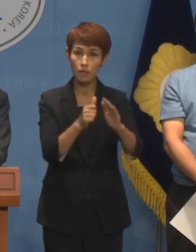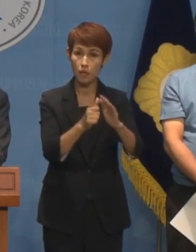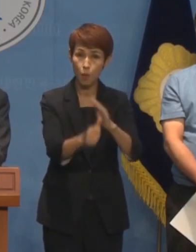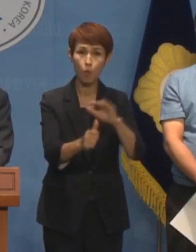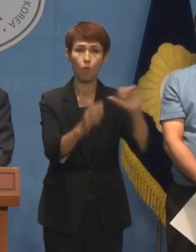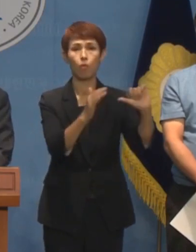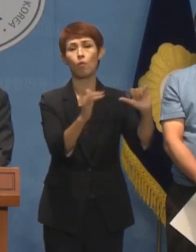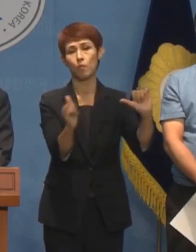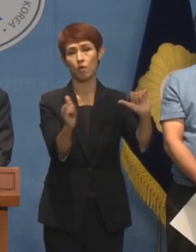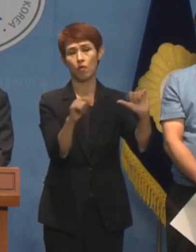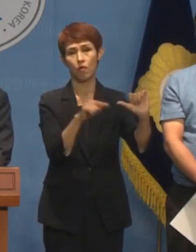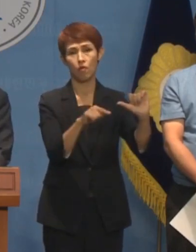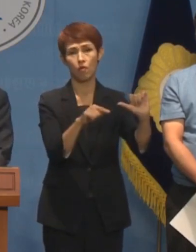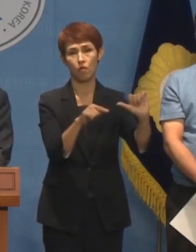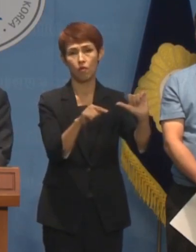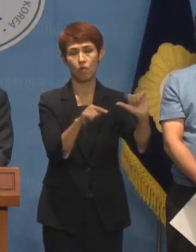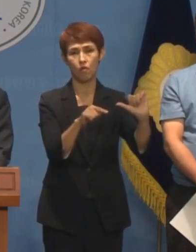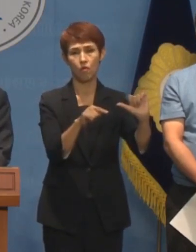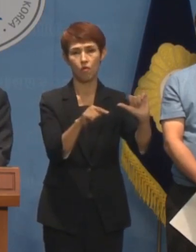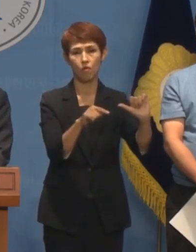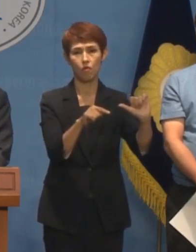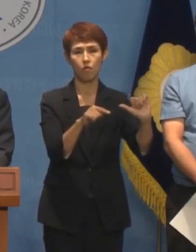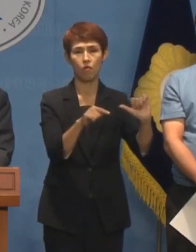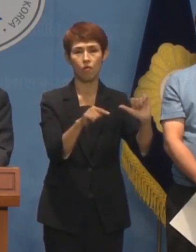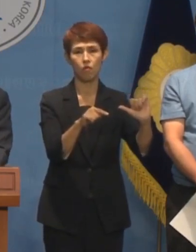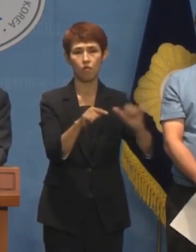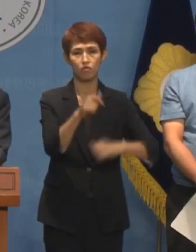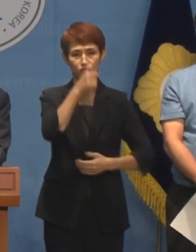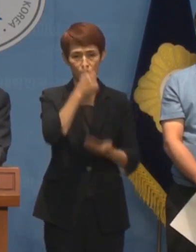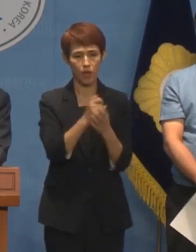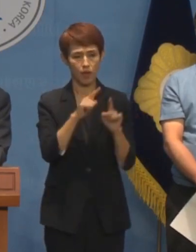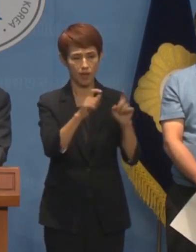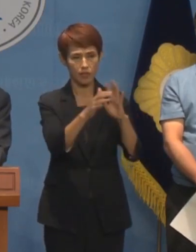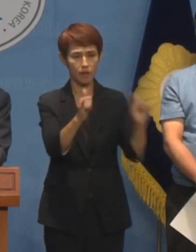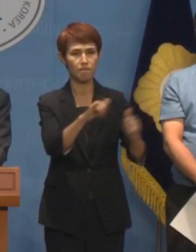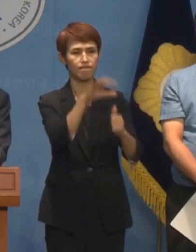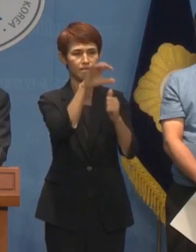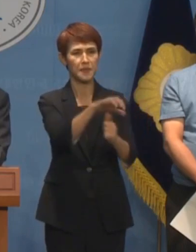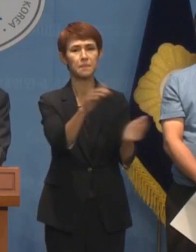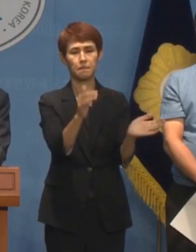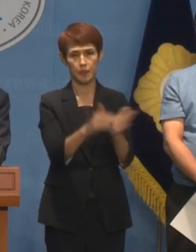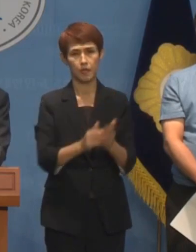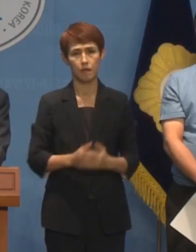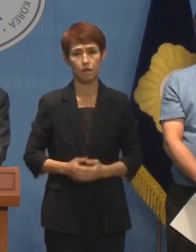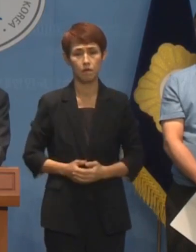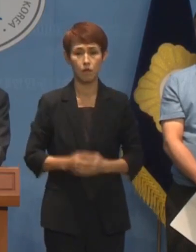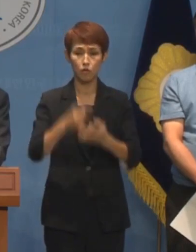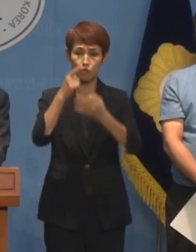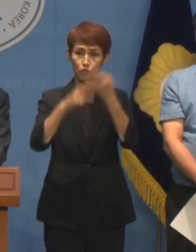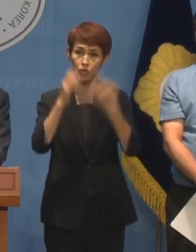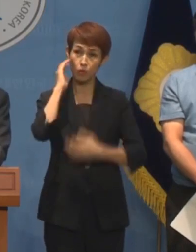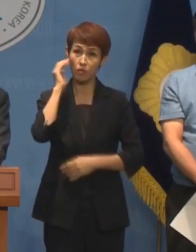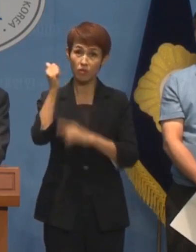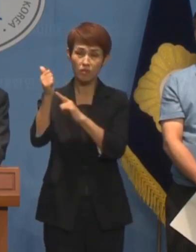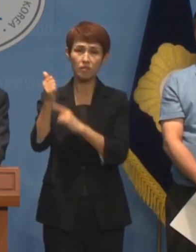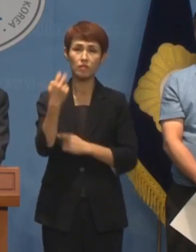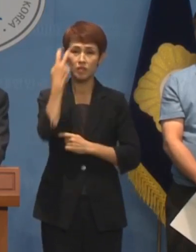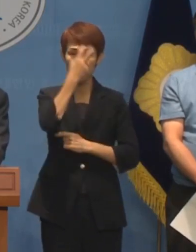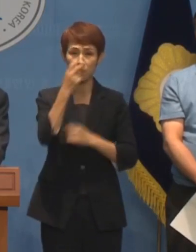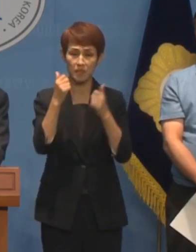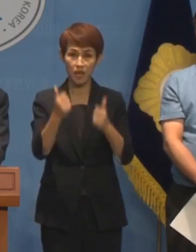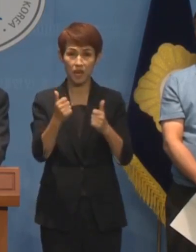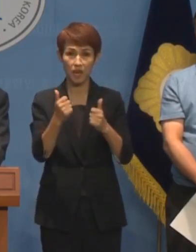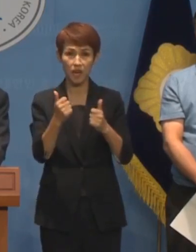5명에게 피의자로 입건을 했습니다. 윤석열 대통령은 검사 시절 검사가 수사권을